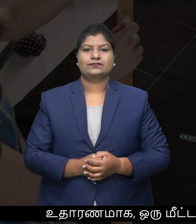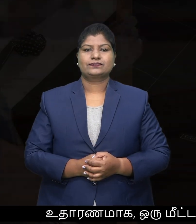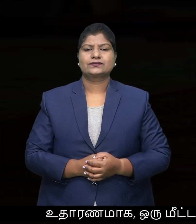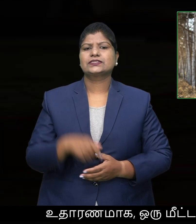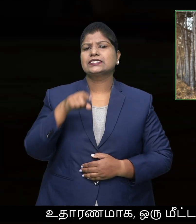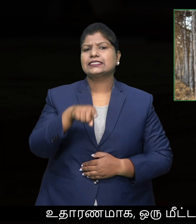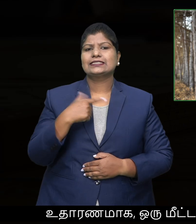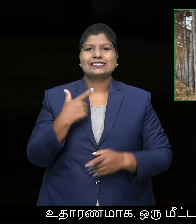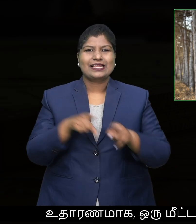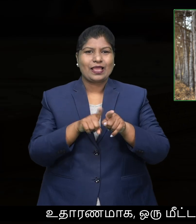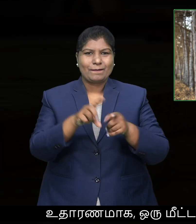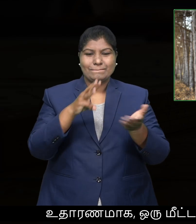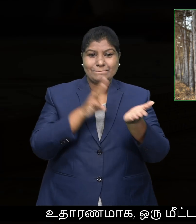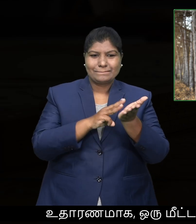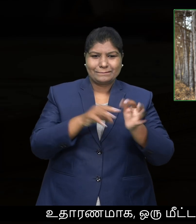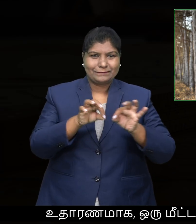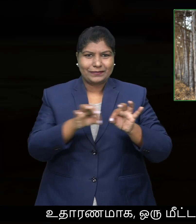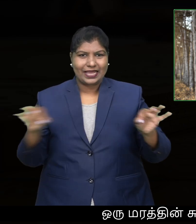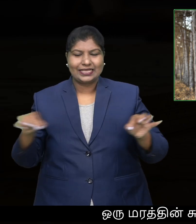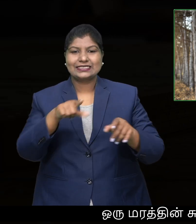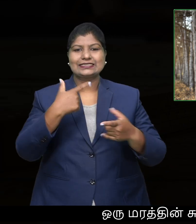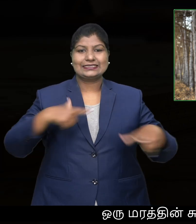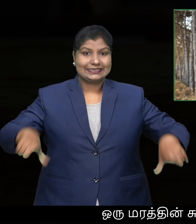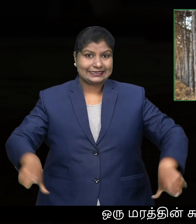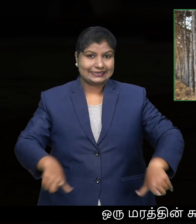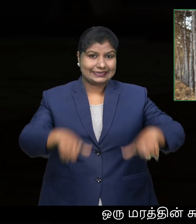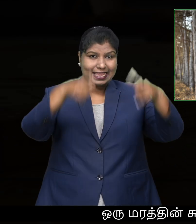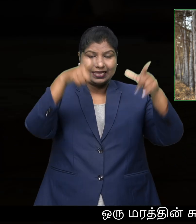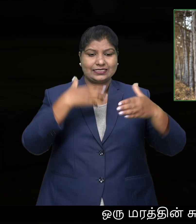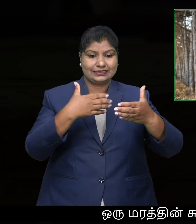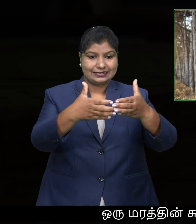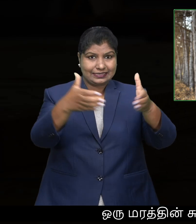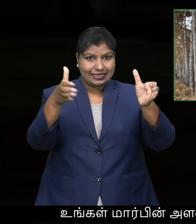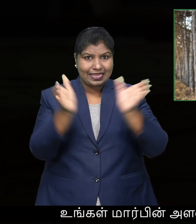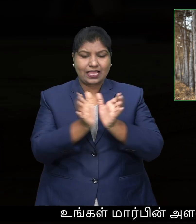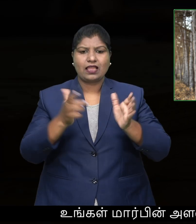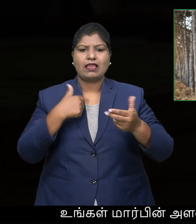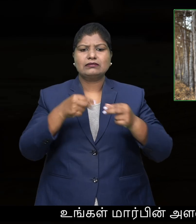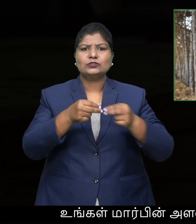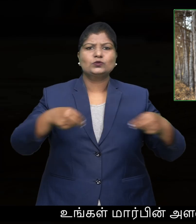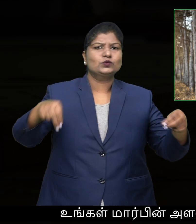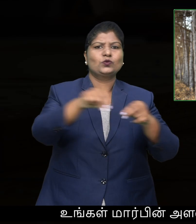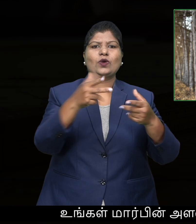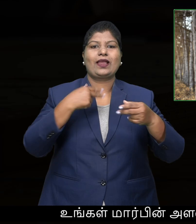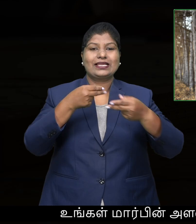உதாரணமாக, ஒரு மீட்டர் அளவை பயன்படுத்தி ஒரு மரத்தின் சுற்றளவு அல்லது உங்கள் மார்பின் அளவை அளவிட